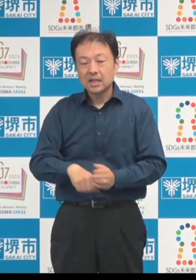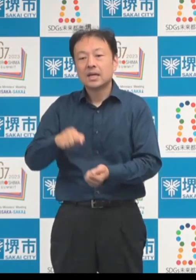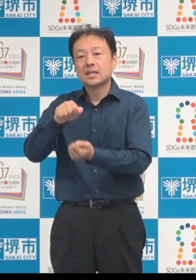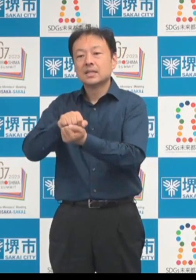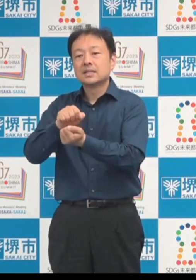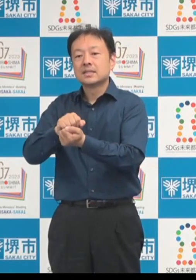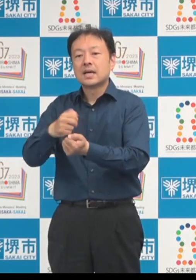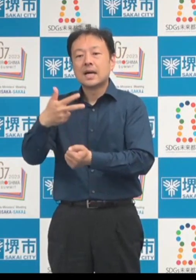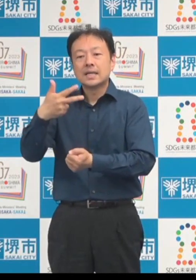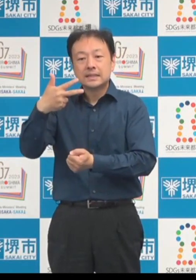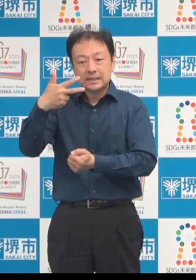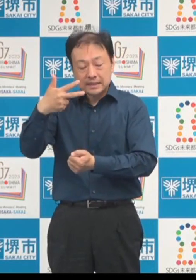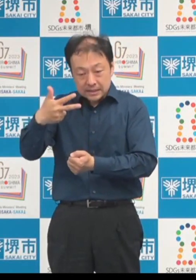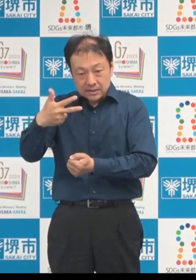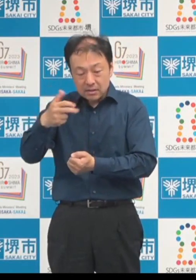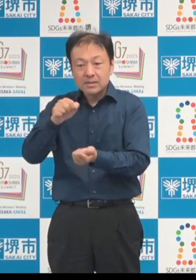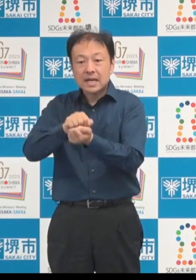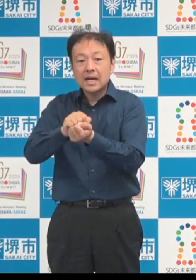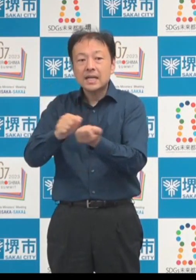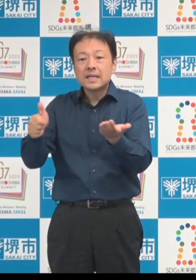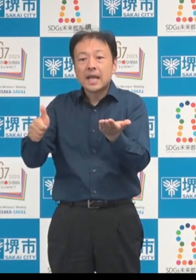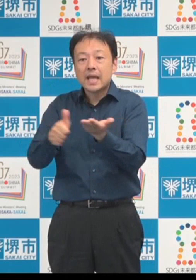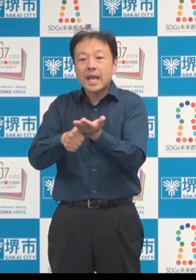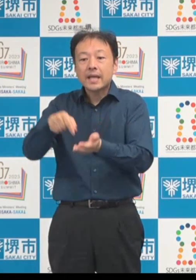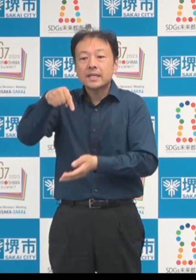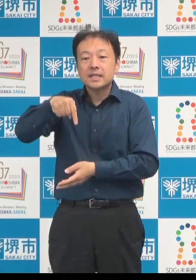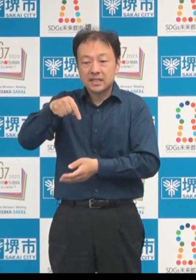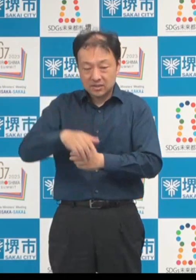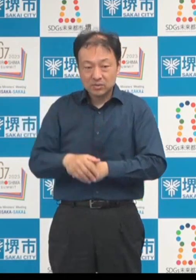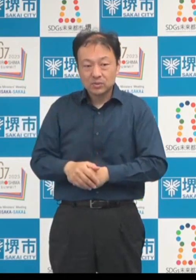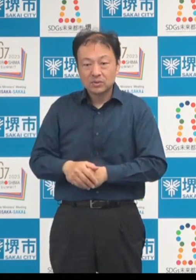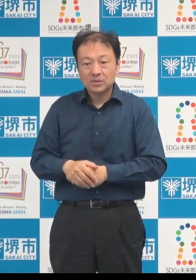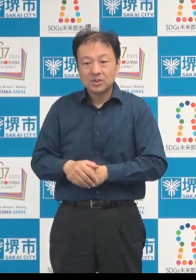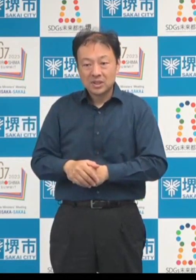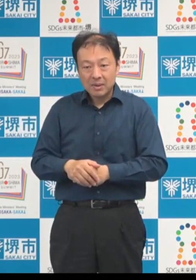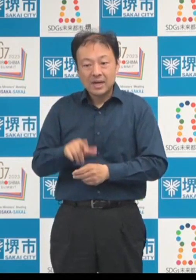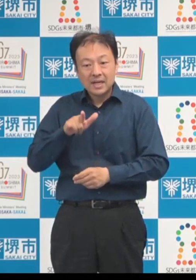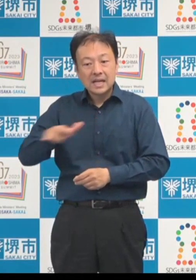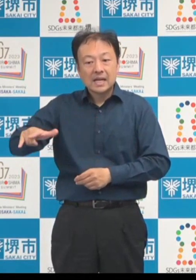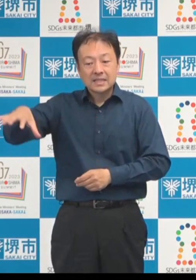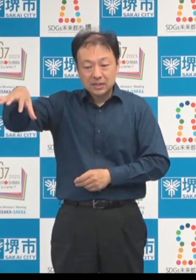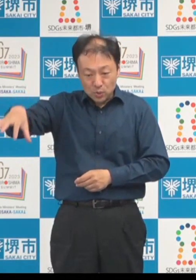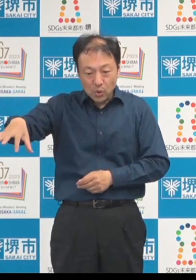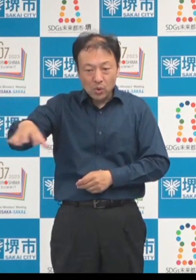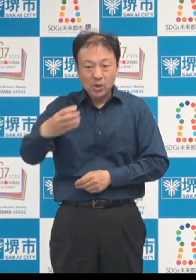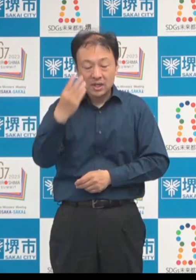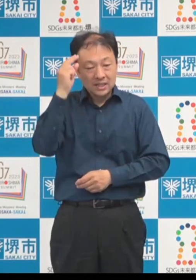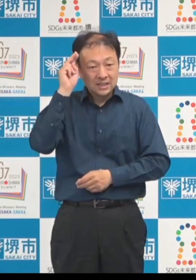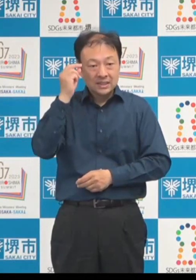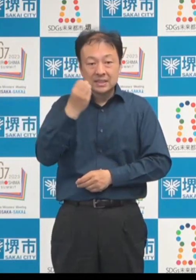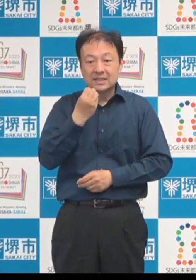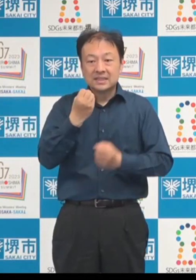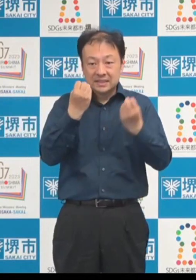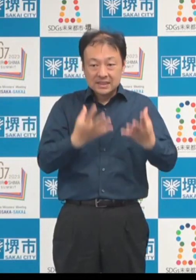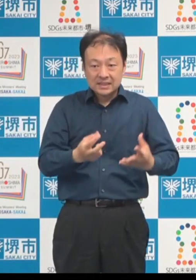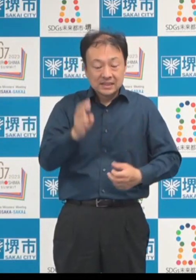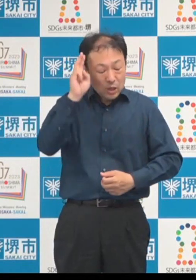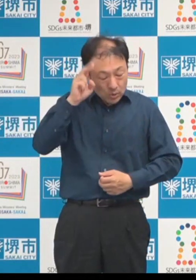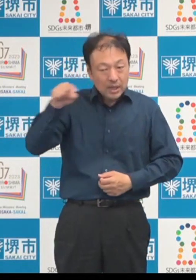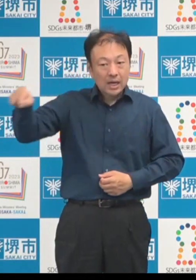にこういう機能を堺駅に置くことで、関空で降りた人も新大阪で降りた人も難波の人もみんな